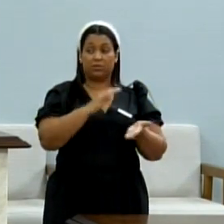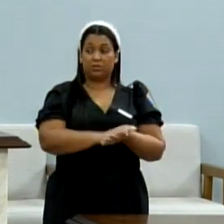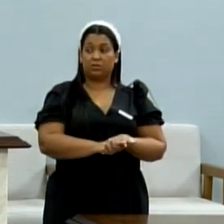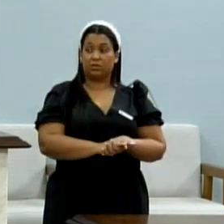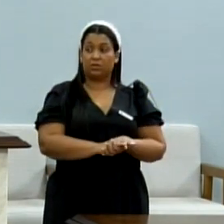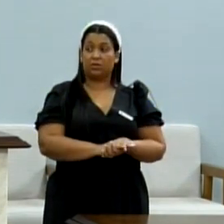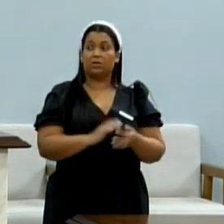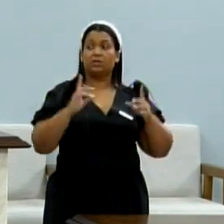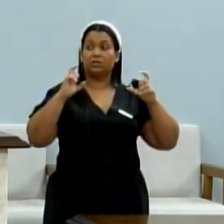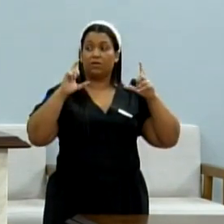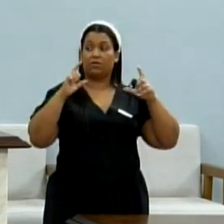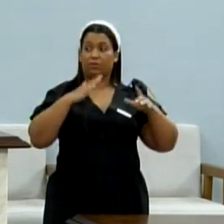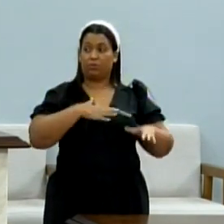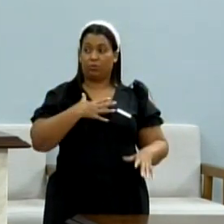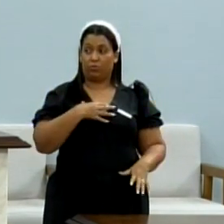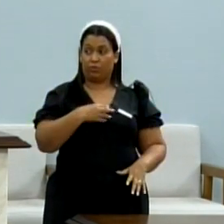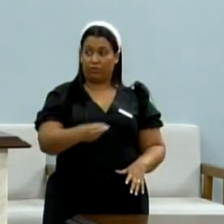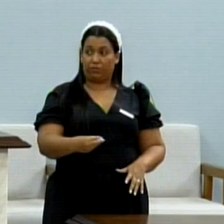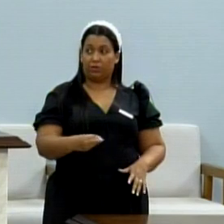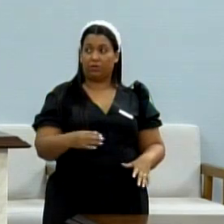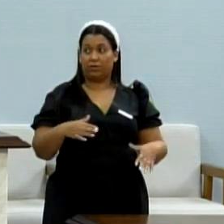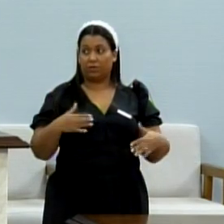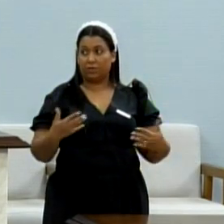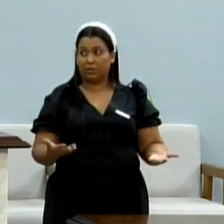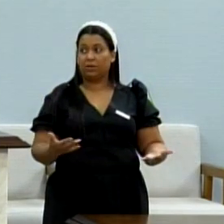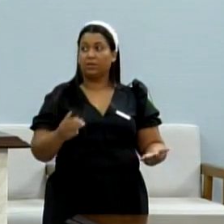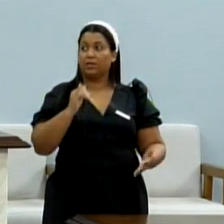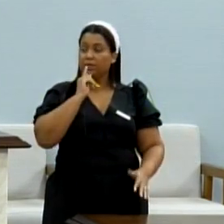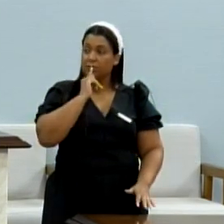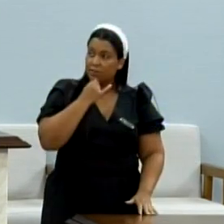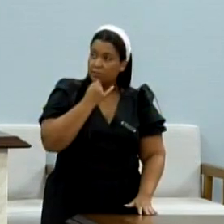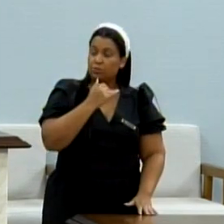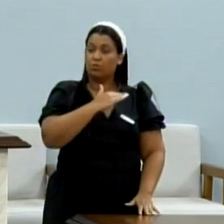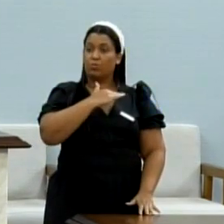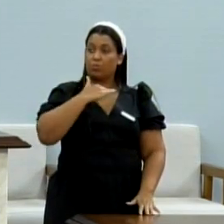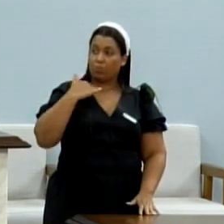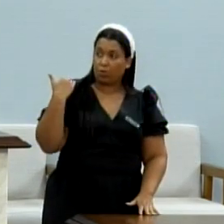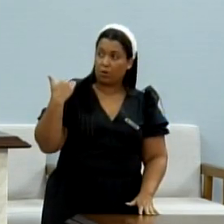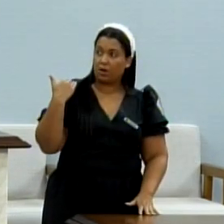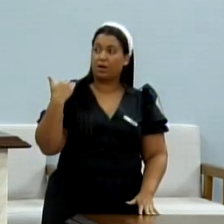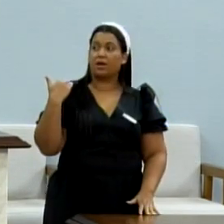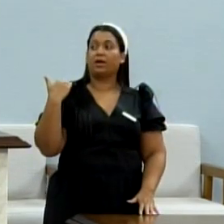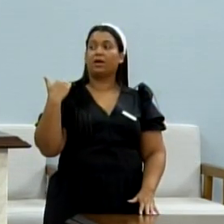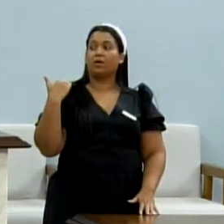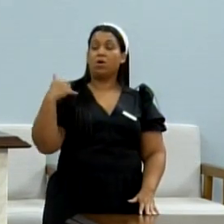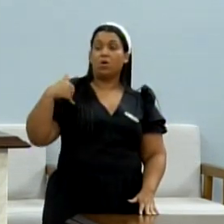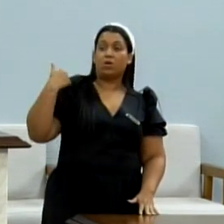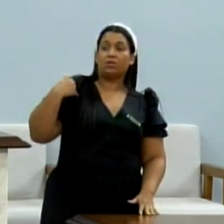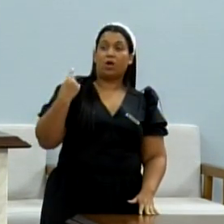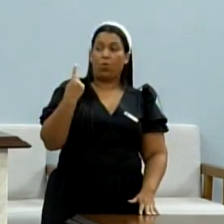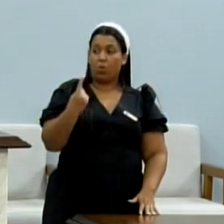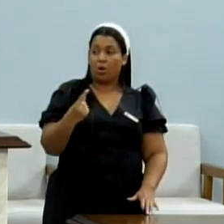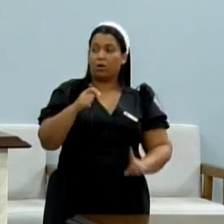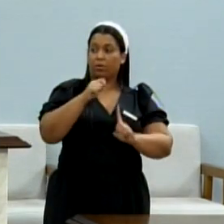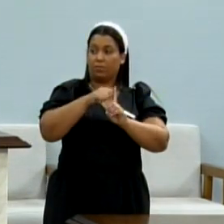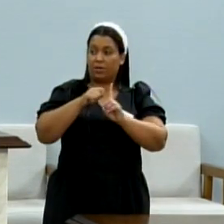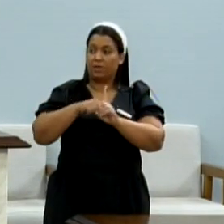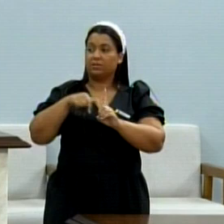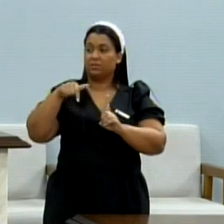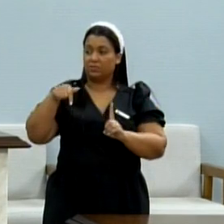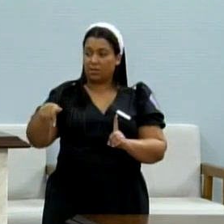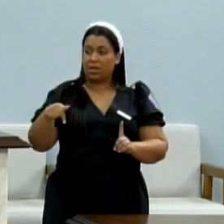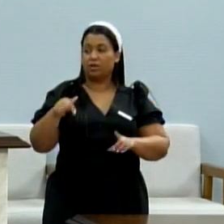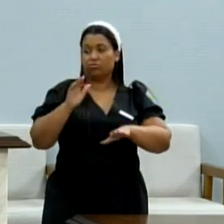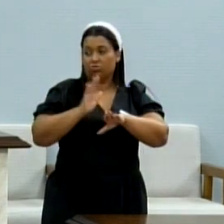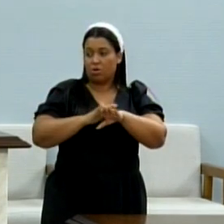a foto dele. Ele, infelizmente, faleceu com 1 ano e 7 meses, em função da cardiopatia. É, eu acabei escrevendo